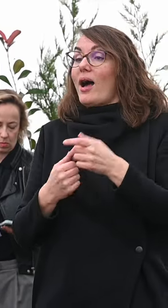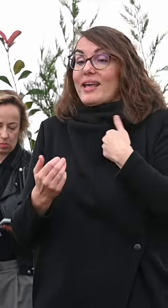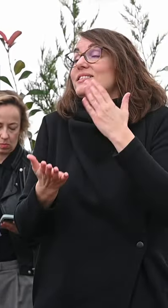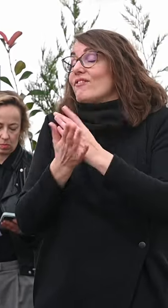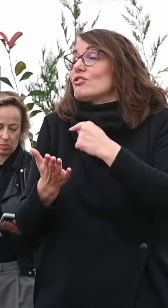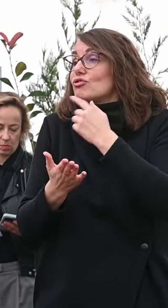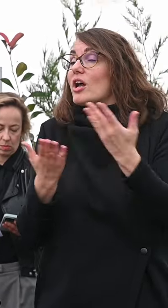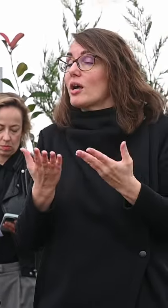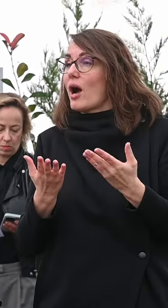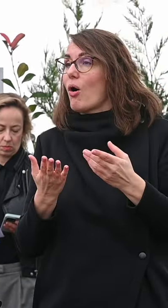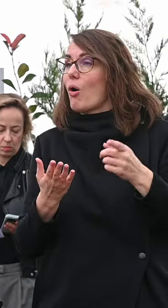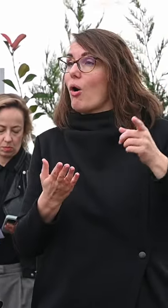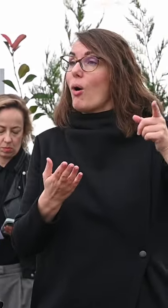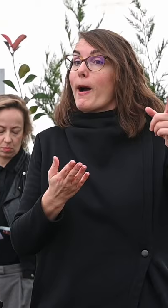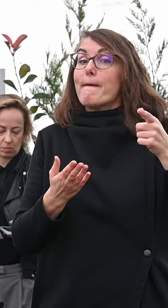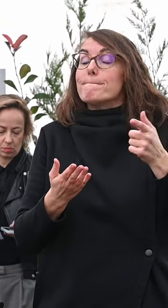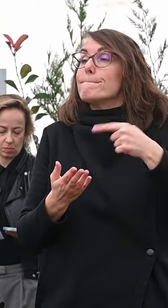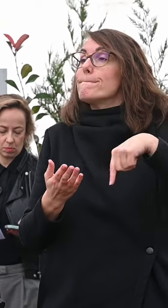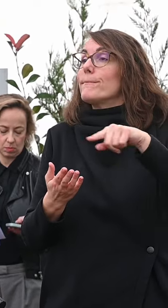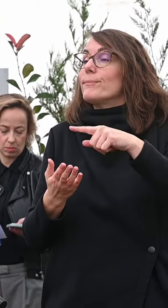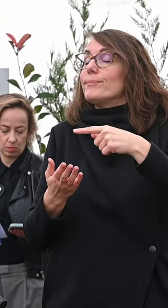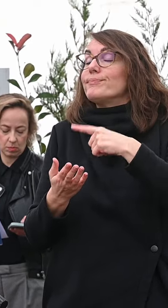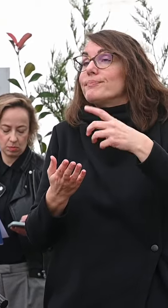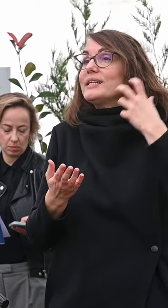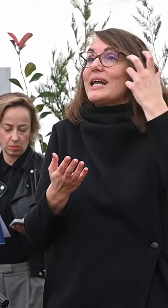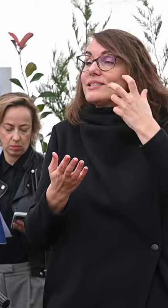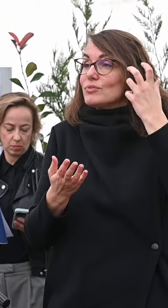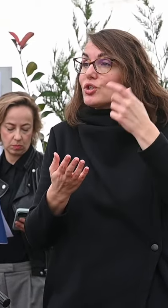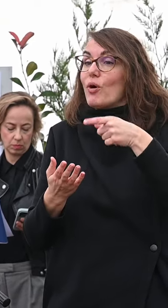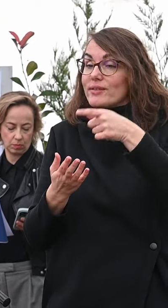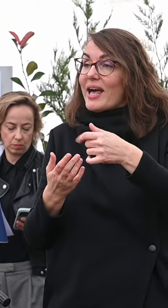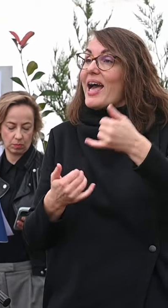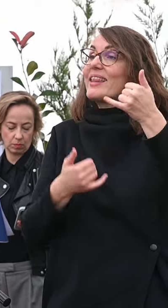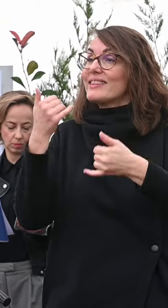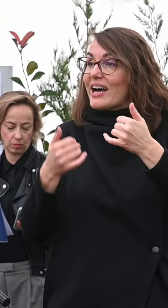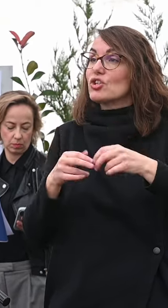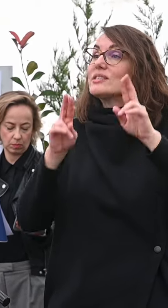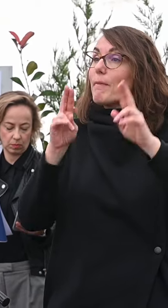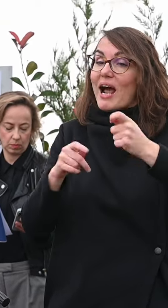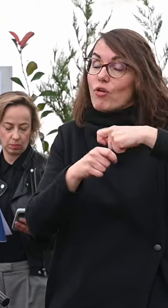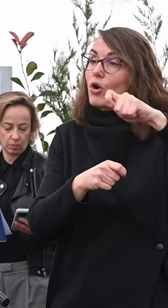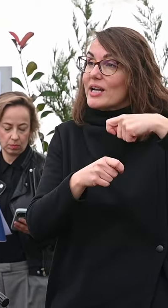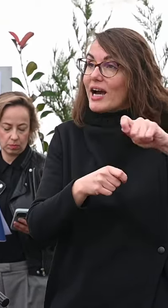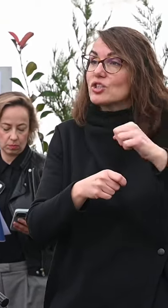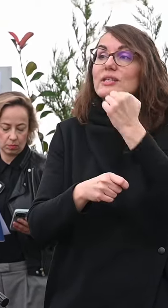rekao, ono kako mi to vidimo jest vjerojatno natječaj za pravo građenja,